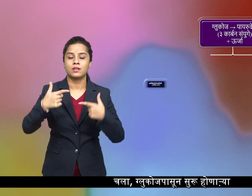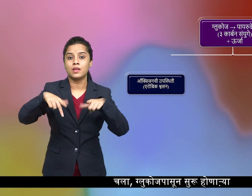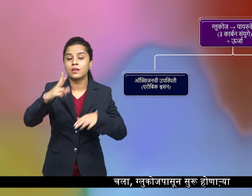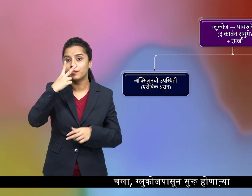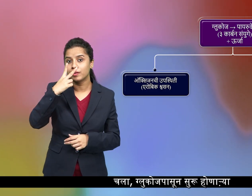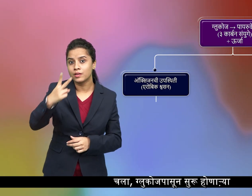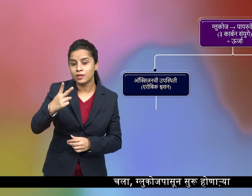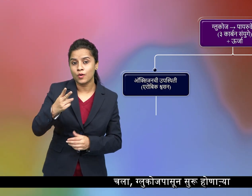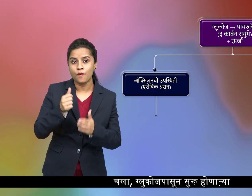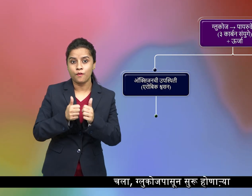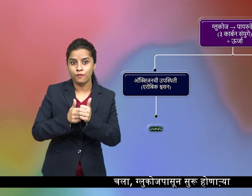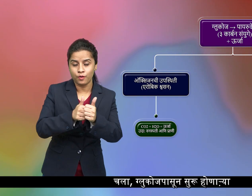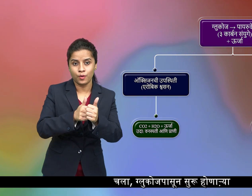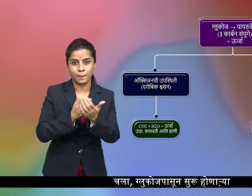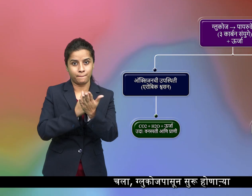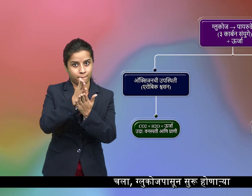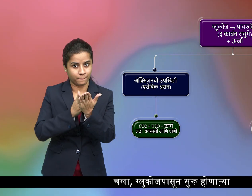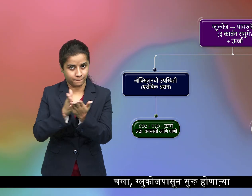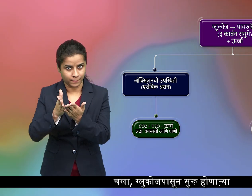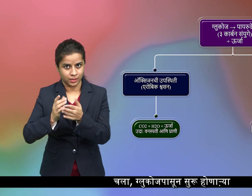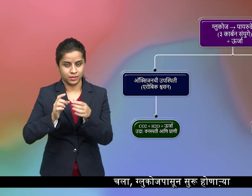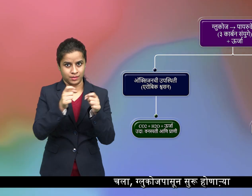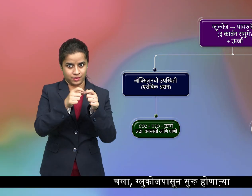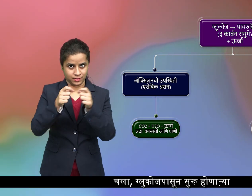चला ग्लुकोजपासून सुरू होणाऱ्या